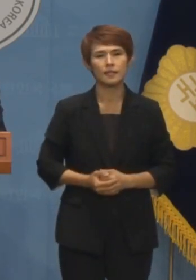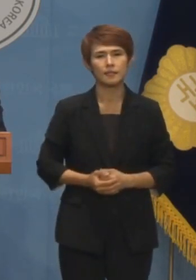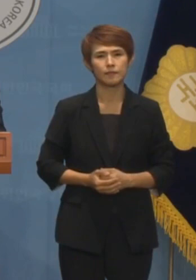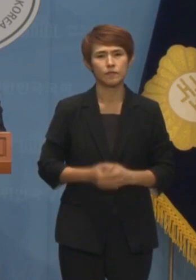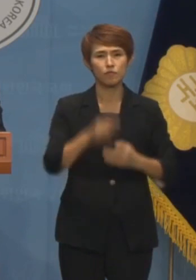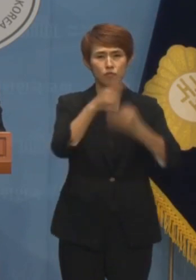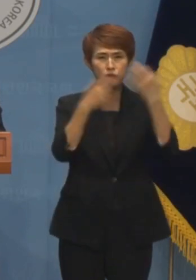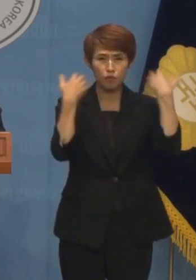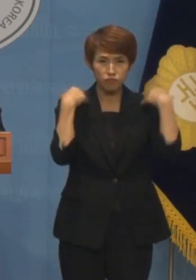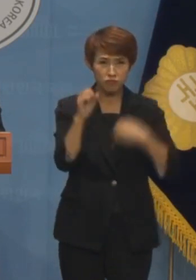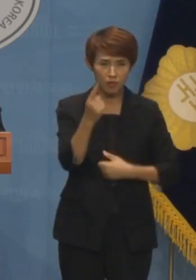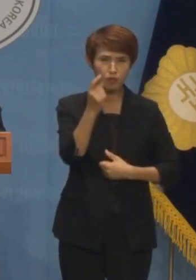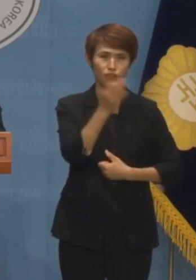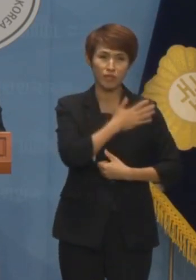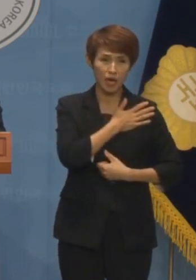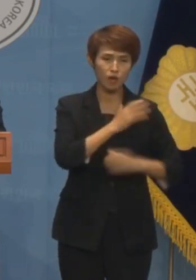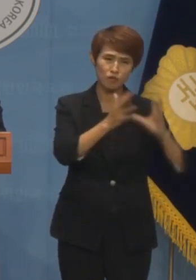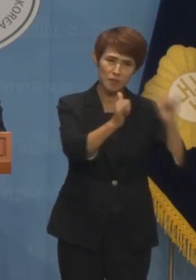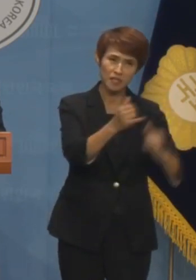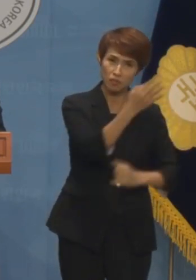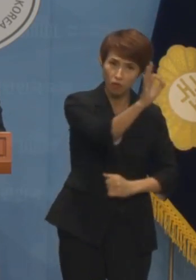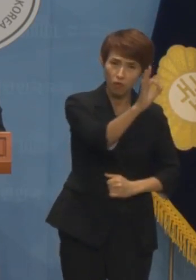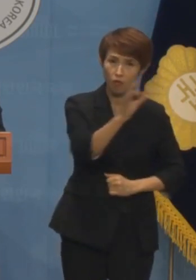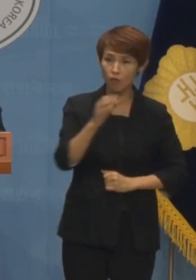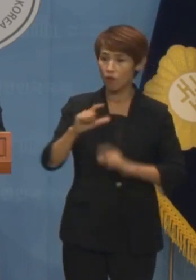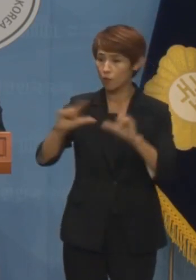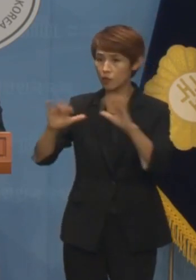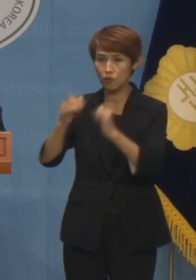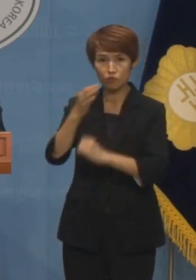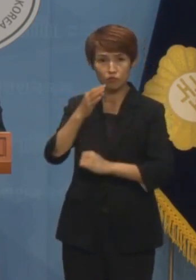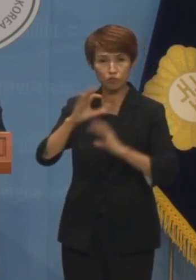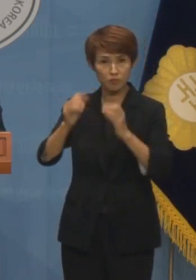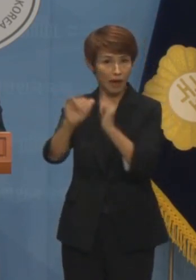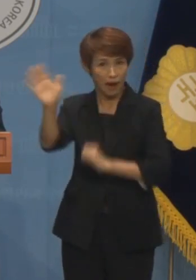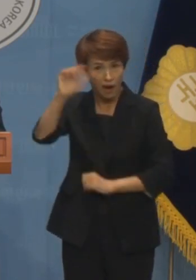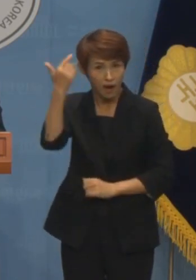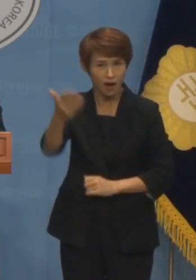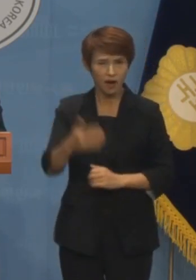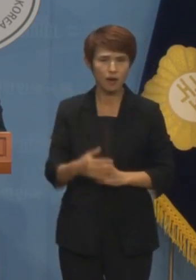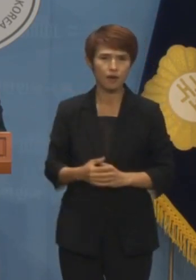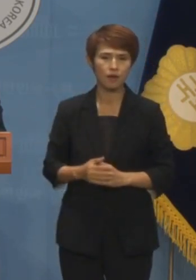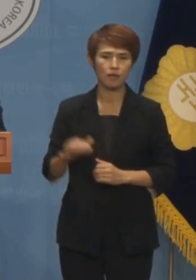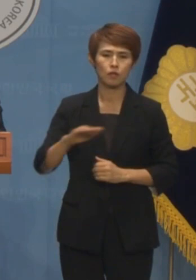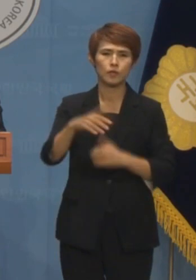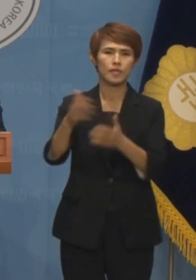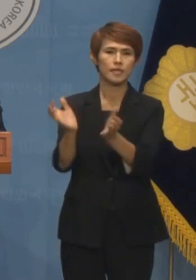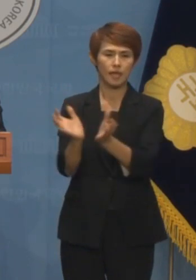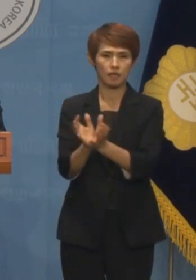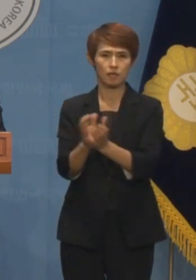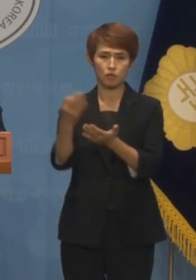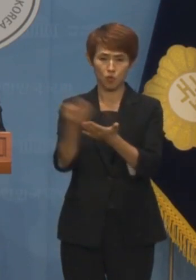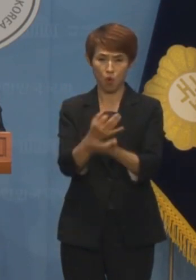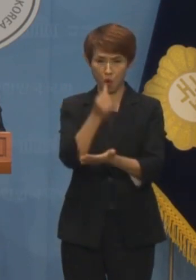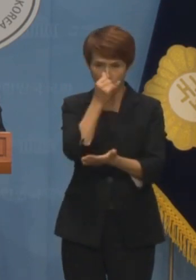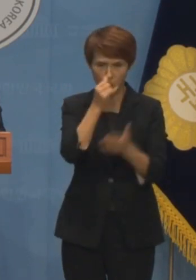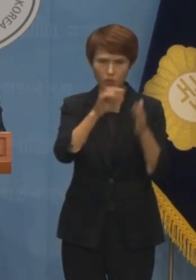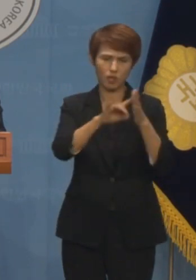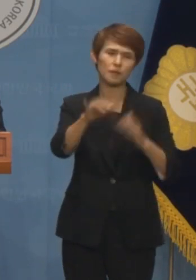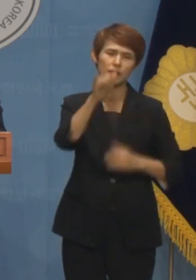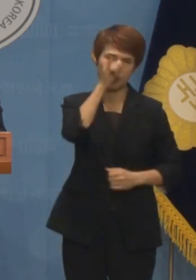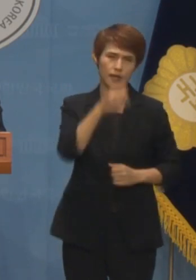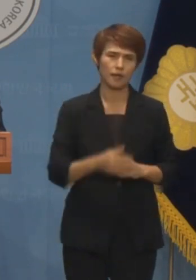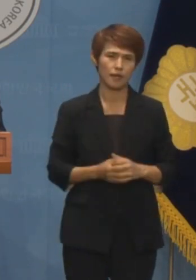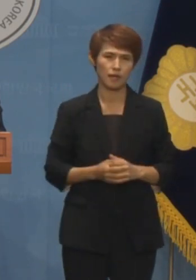아래서 부자만 국민이고 서민은 국민이 아닙니까? 조국혁신당은 소득 있는 곳에 세금이 있다,